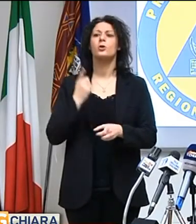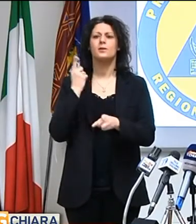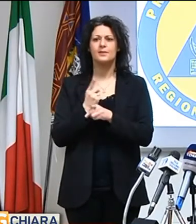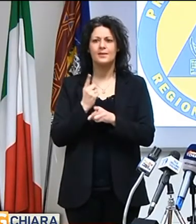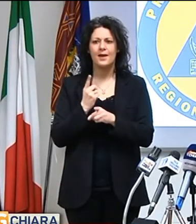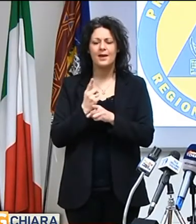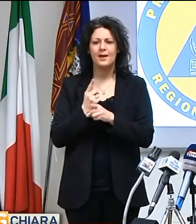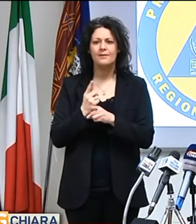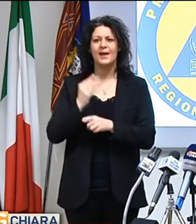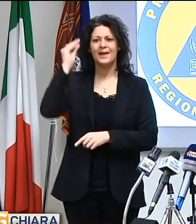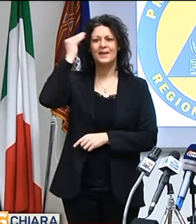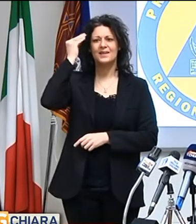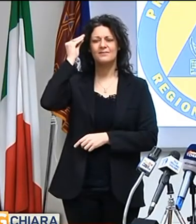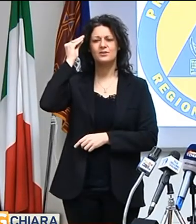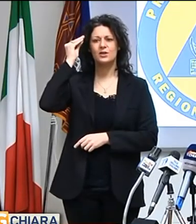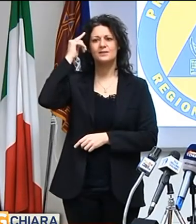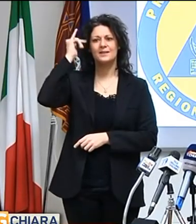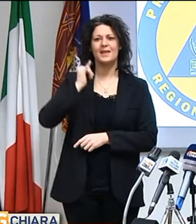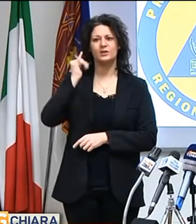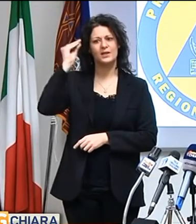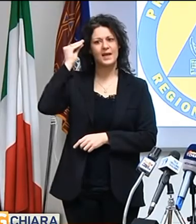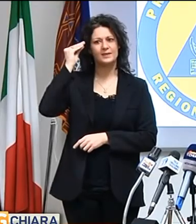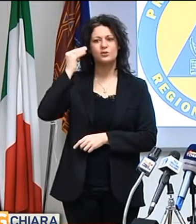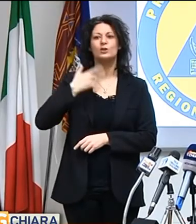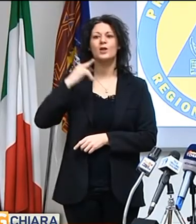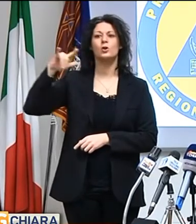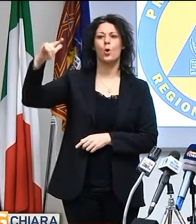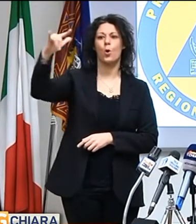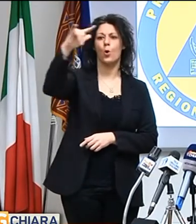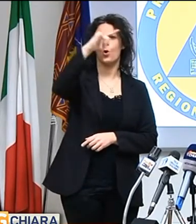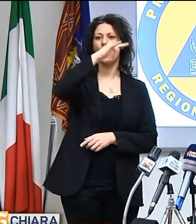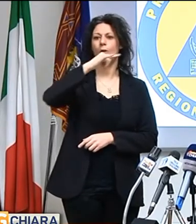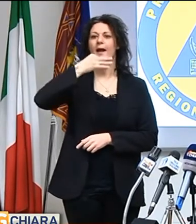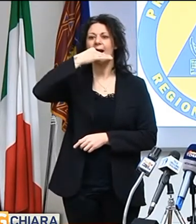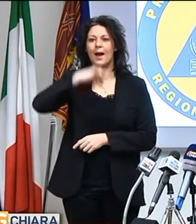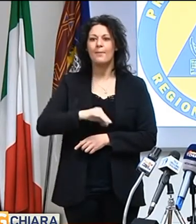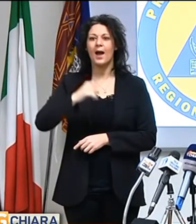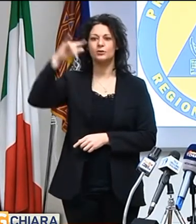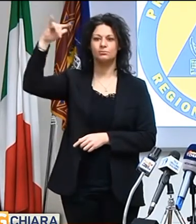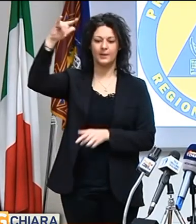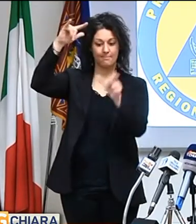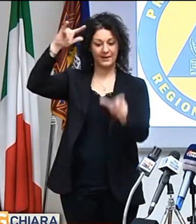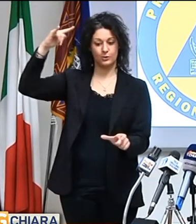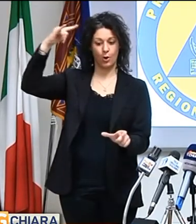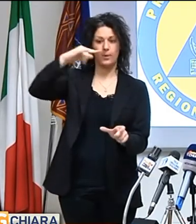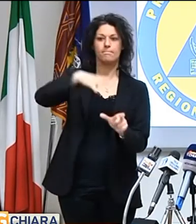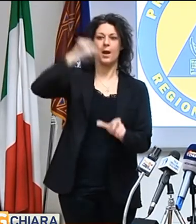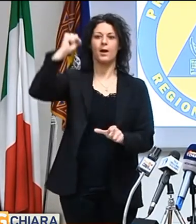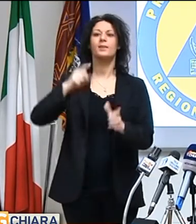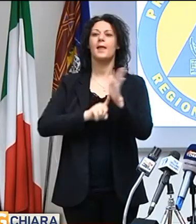artificiali. Abbiamo droni che sono in grado di vedere e leggere la temperatura corporea della gente che gira per